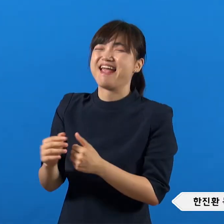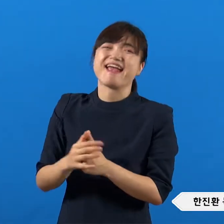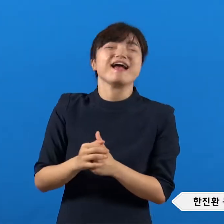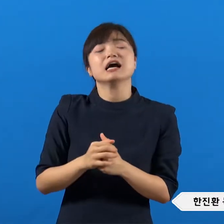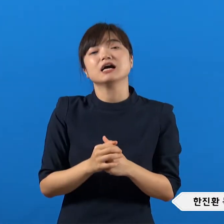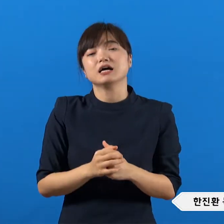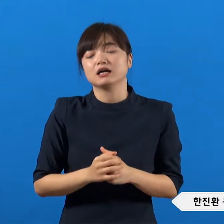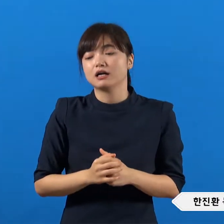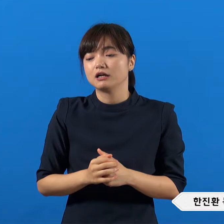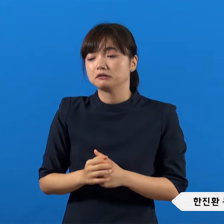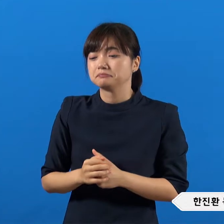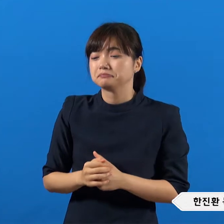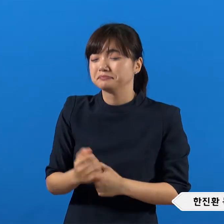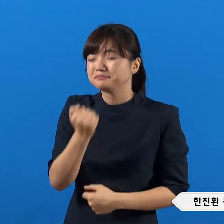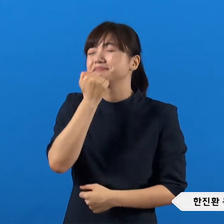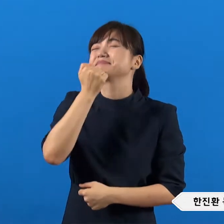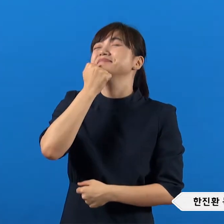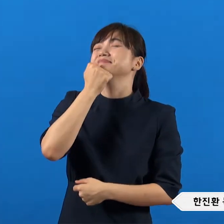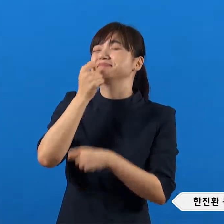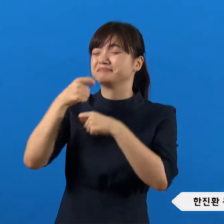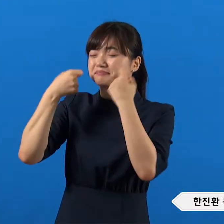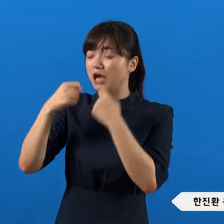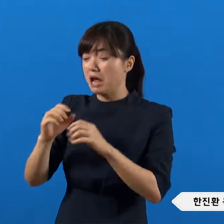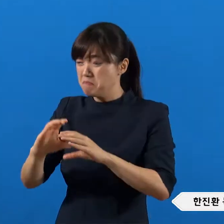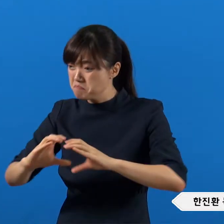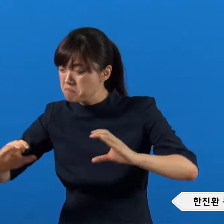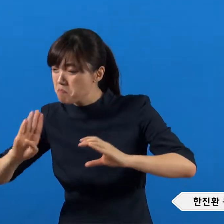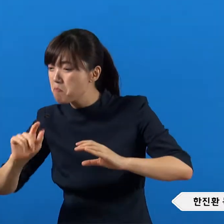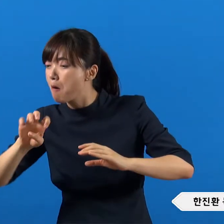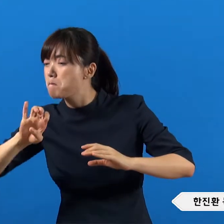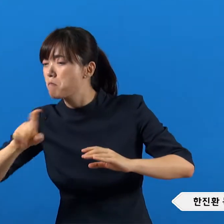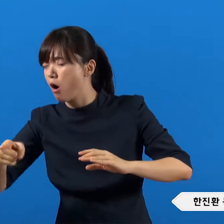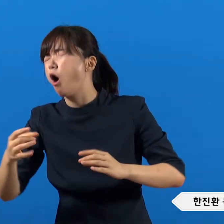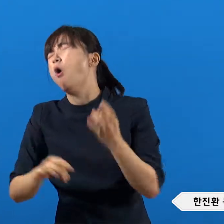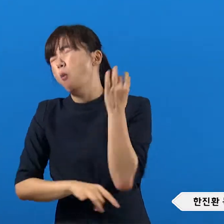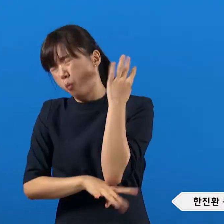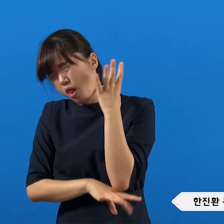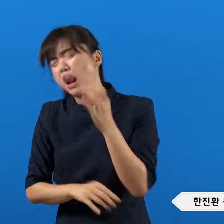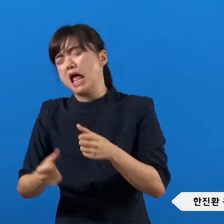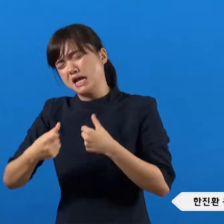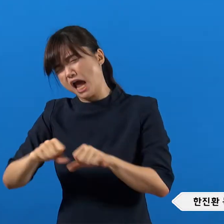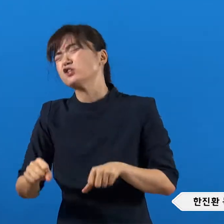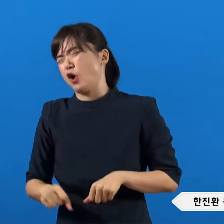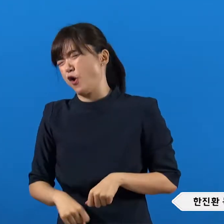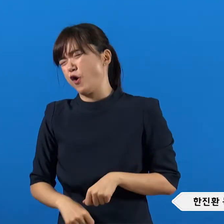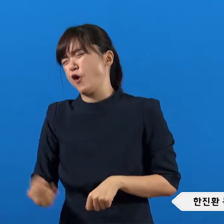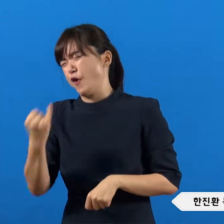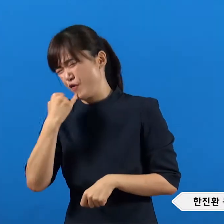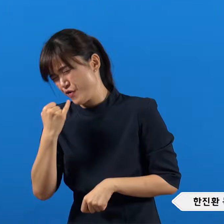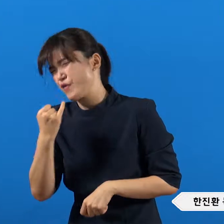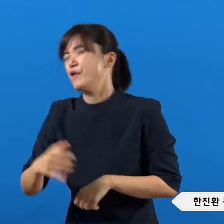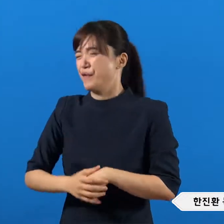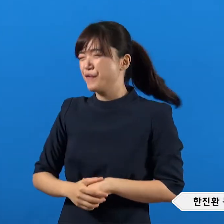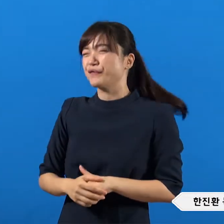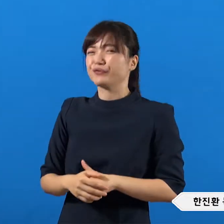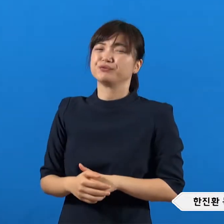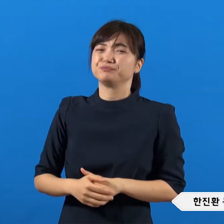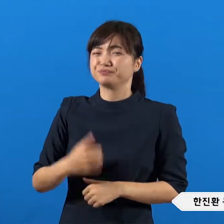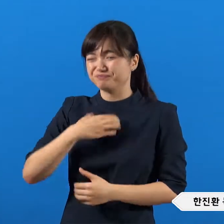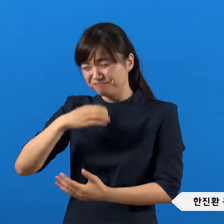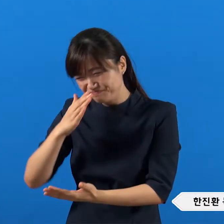들었습니다. 그래서 웃으면서 범퍼는 그 받으라고 달아놓은 거예요. 염려할 필요 없습니다.